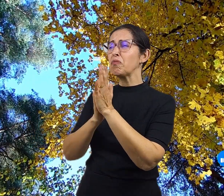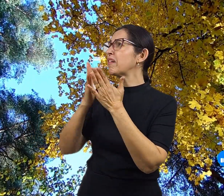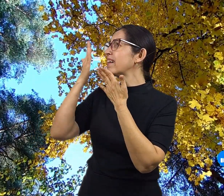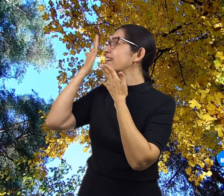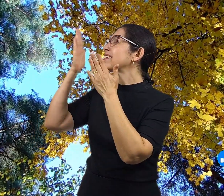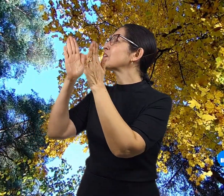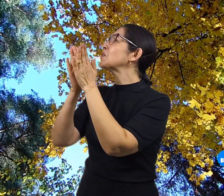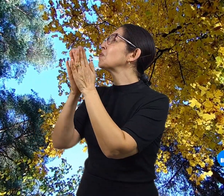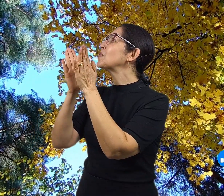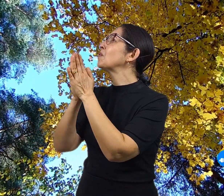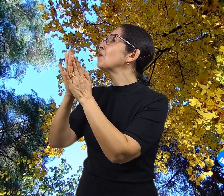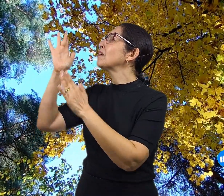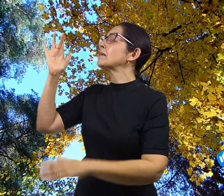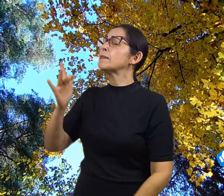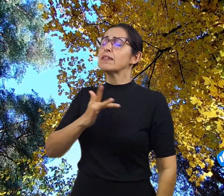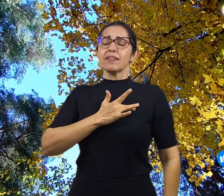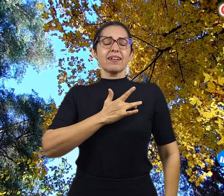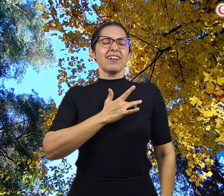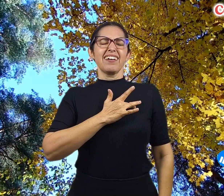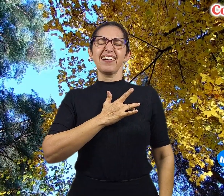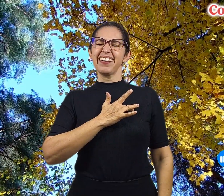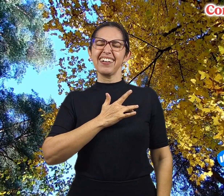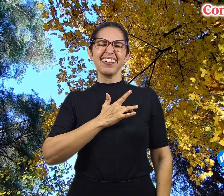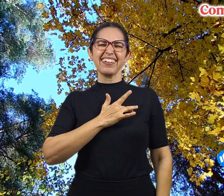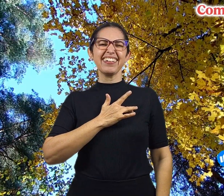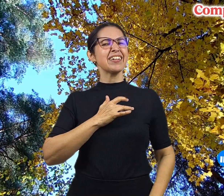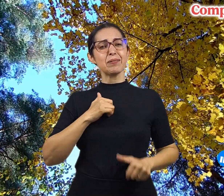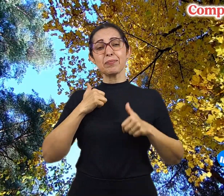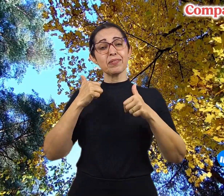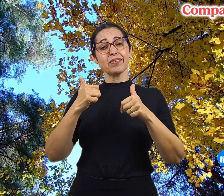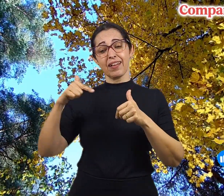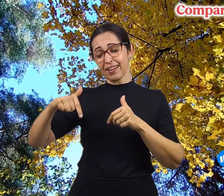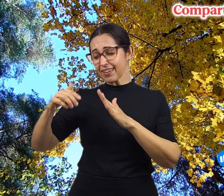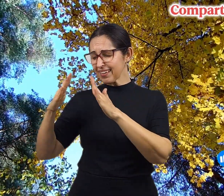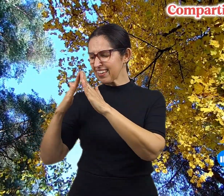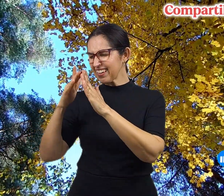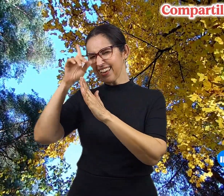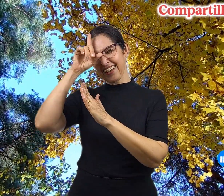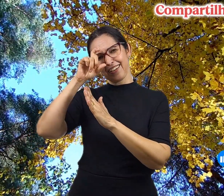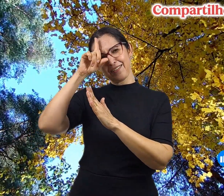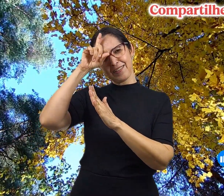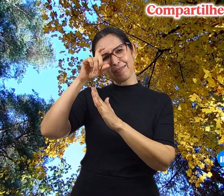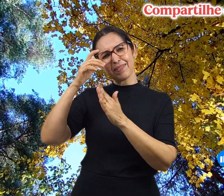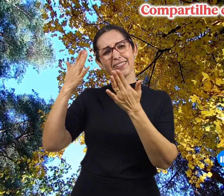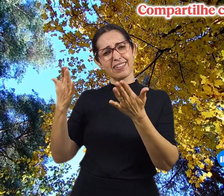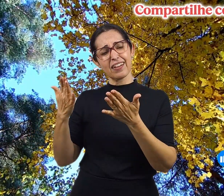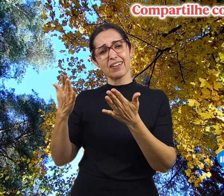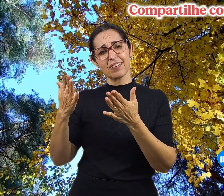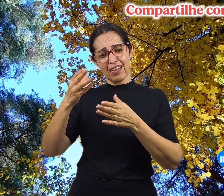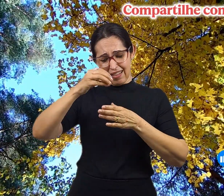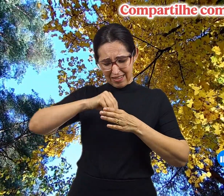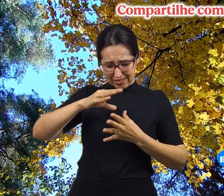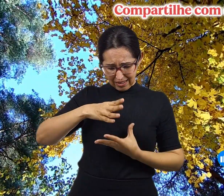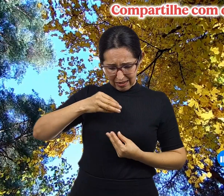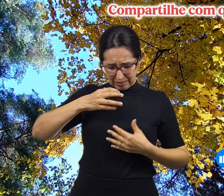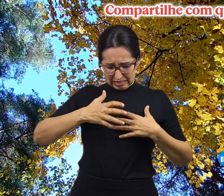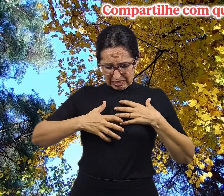que o Senhor te curou fisicamente. A igreja é um hospital. Ou você chega aqui com a sua alma doente, o coração